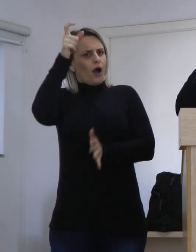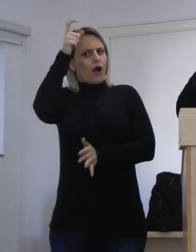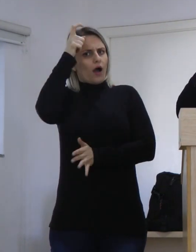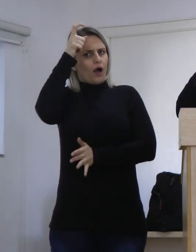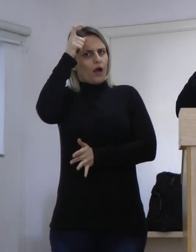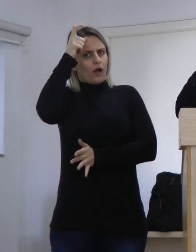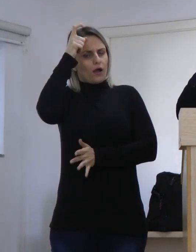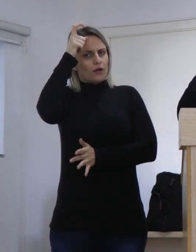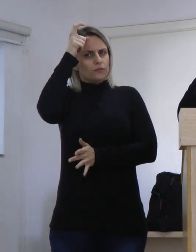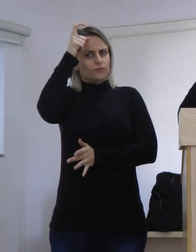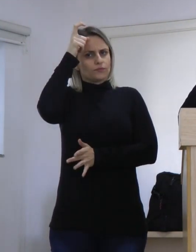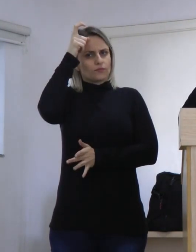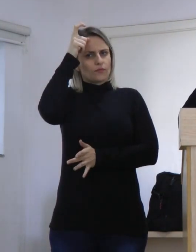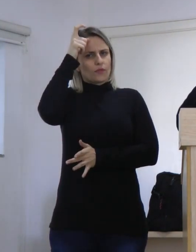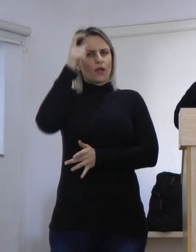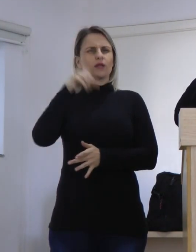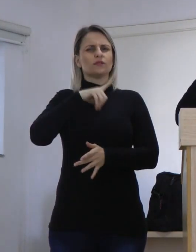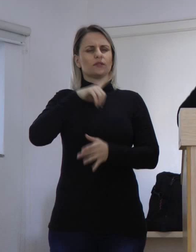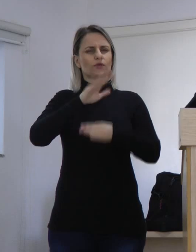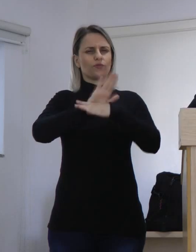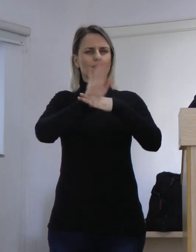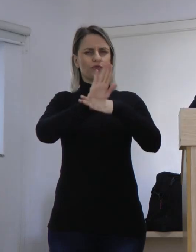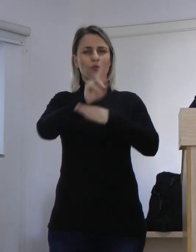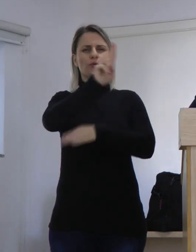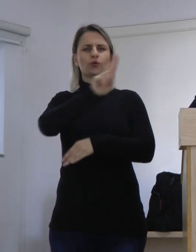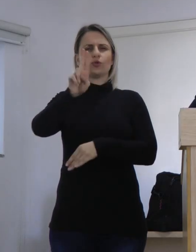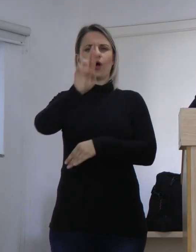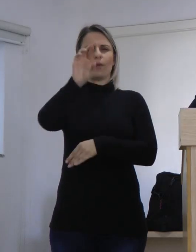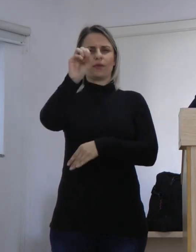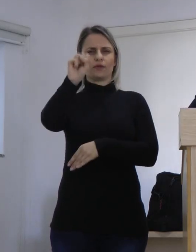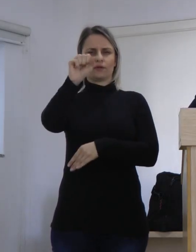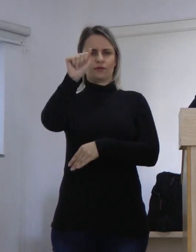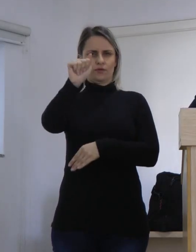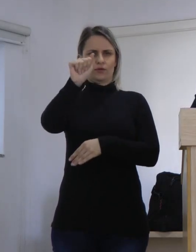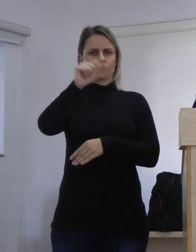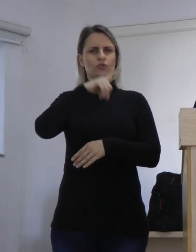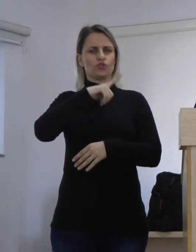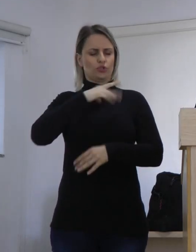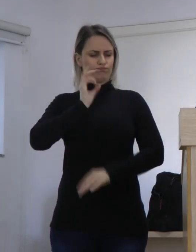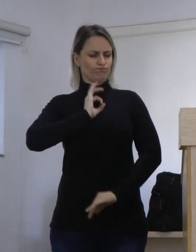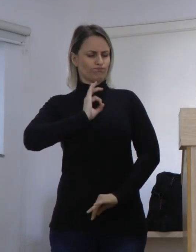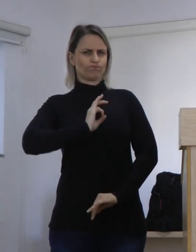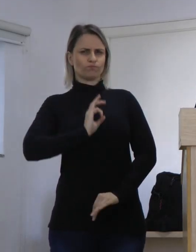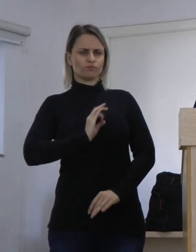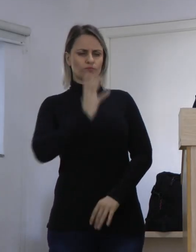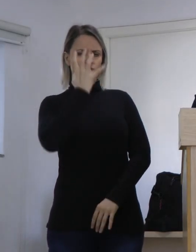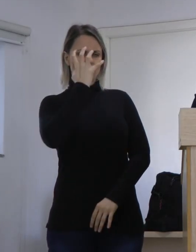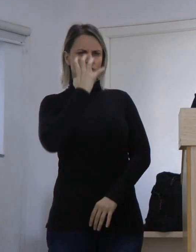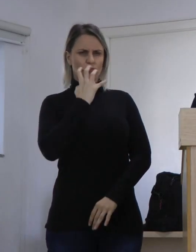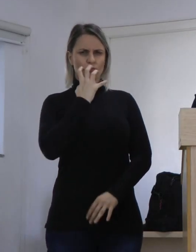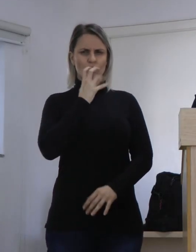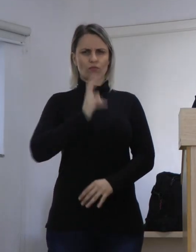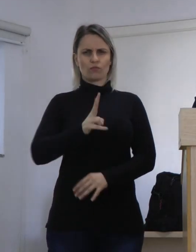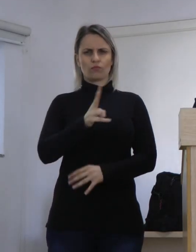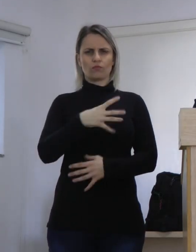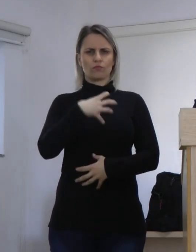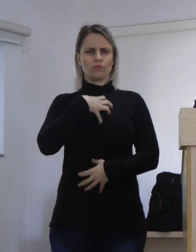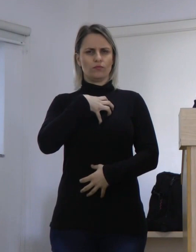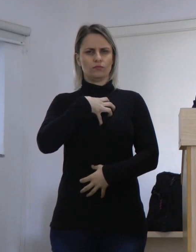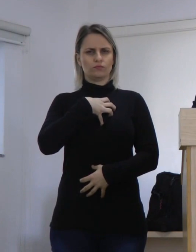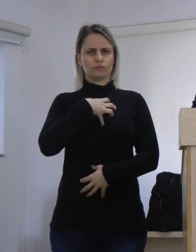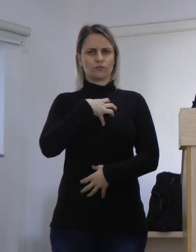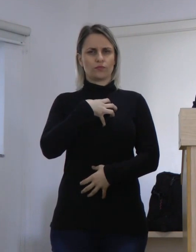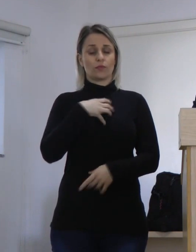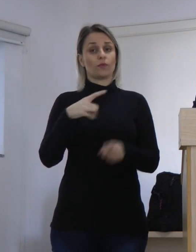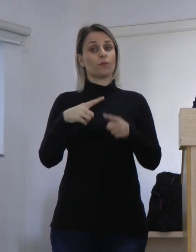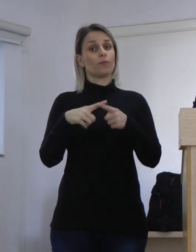Aqueles frades muito sérios, muito sisudos. Enquanto que evangelho significa o que mesmo em grego?